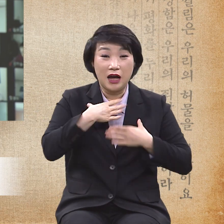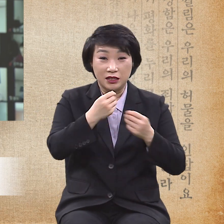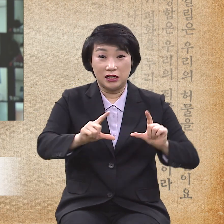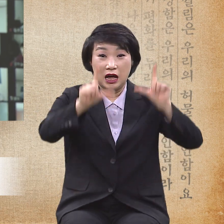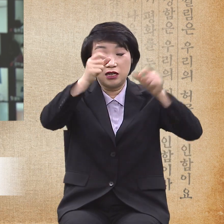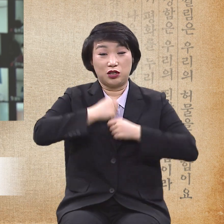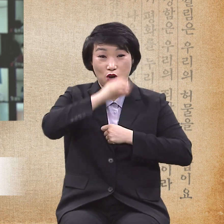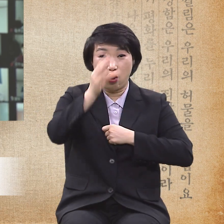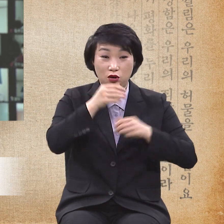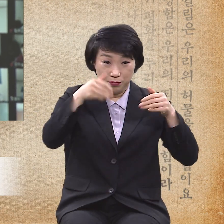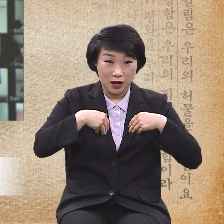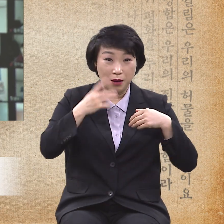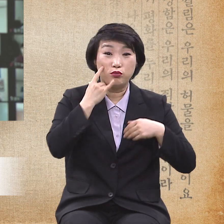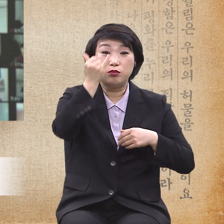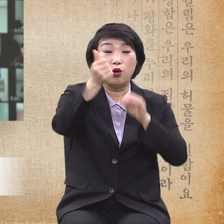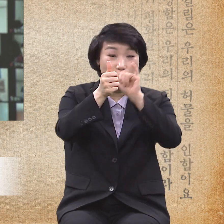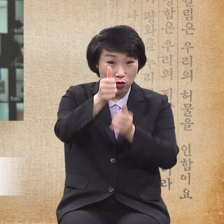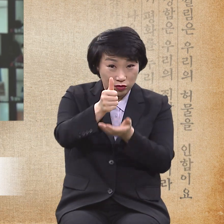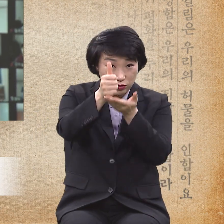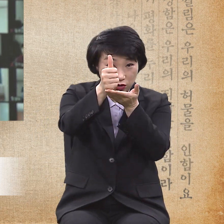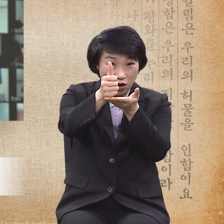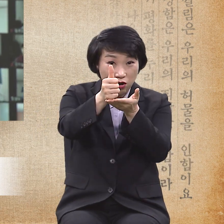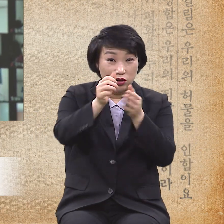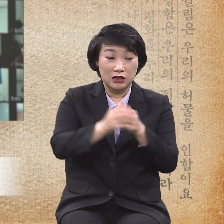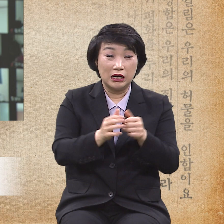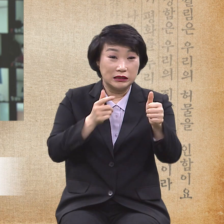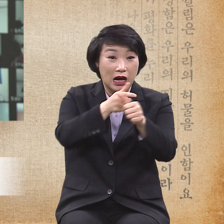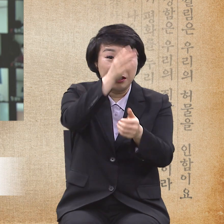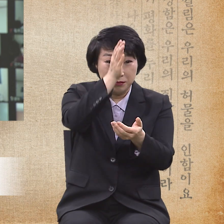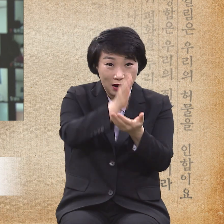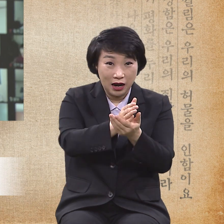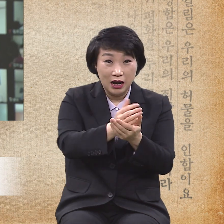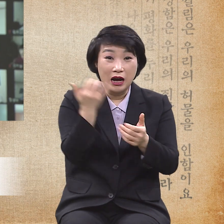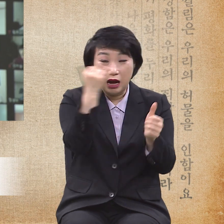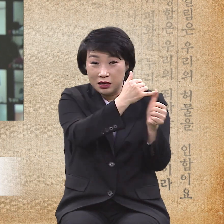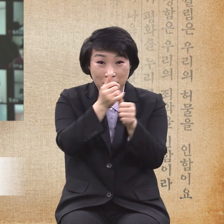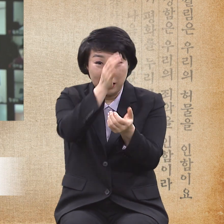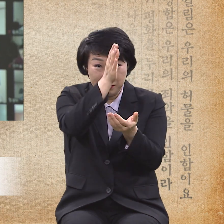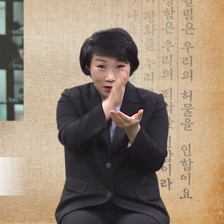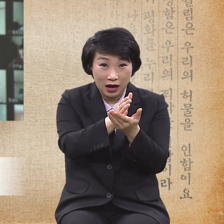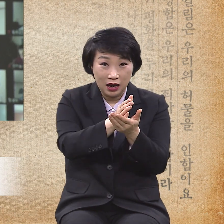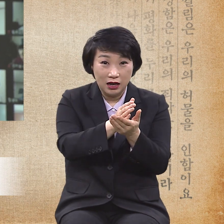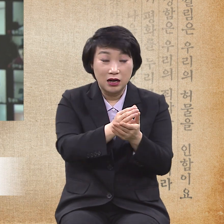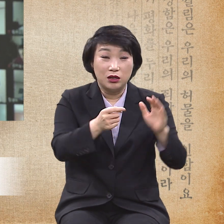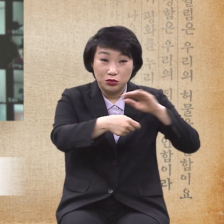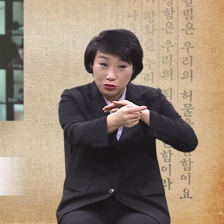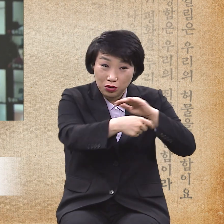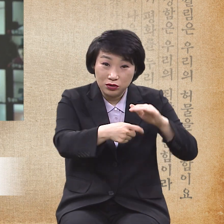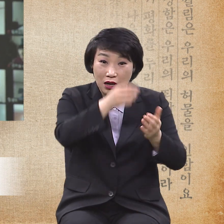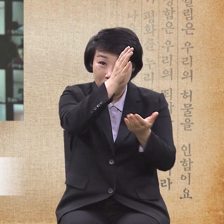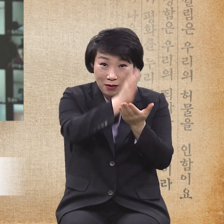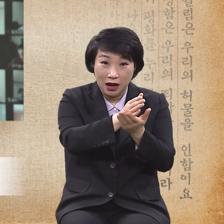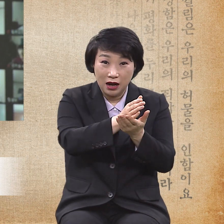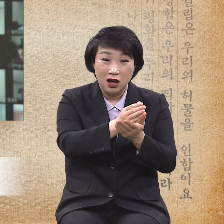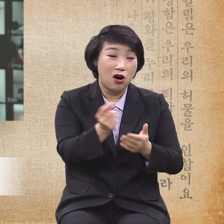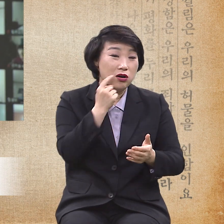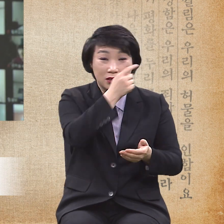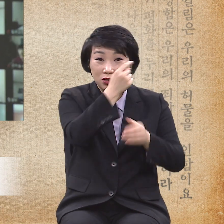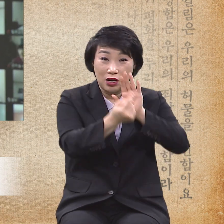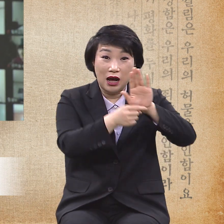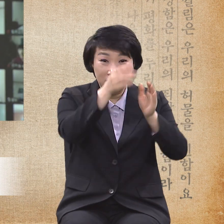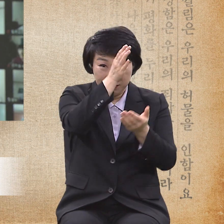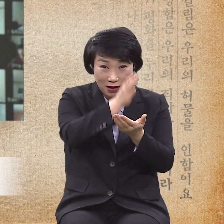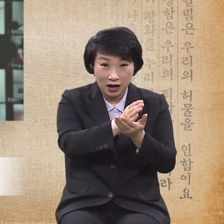지켜라. 부모를 공경하라. 할인하지 마라. 가늠하지 마라. 도둑질하지 마라. 거짓